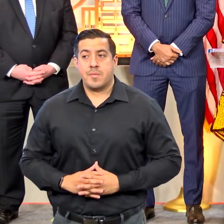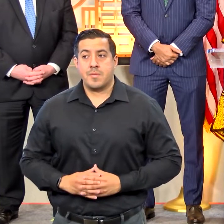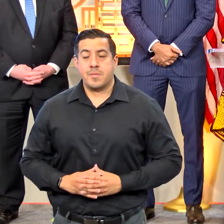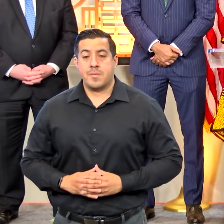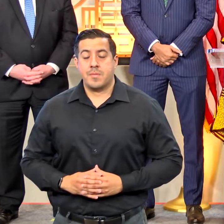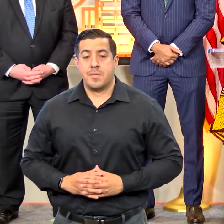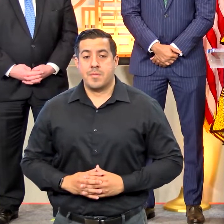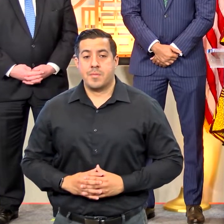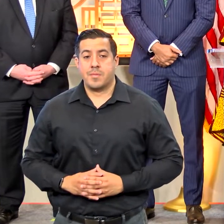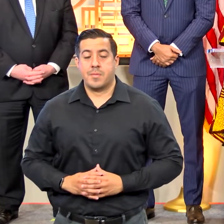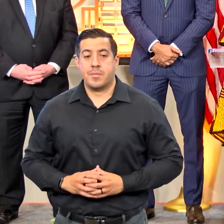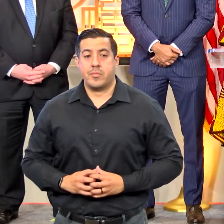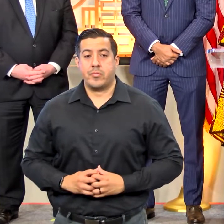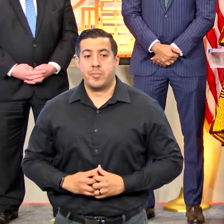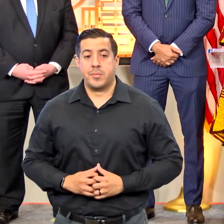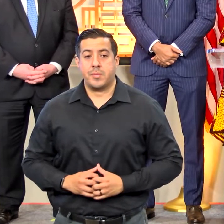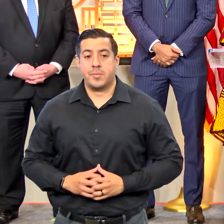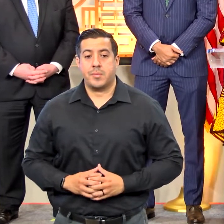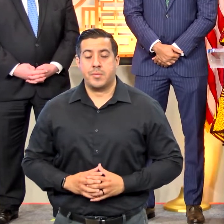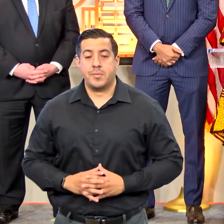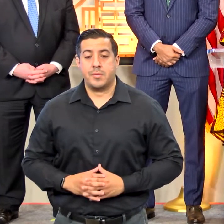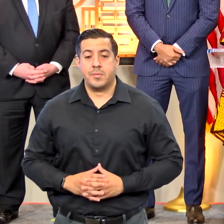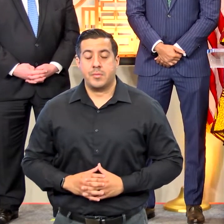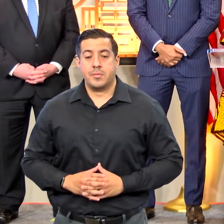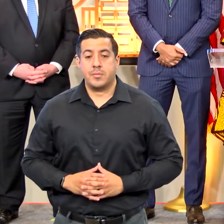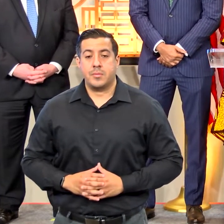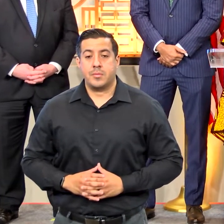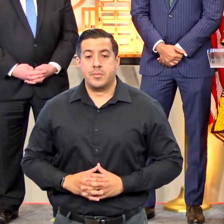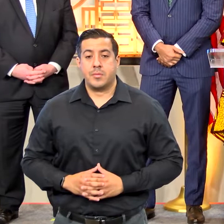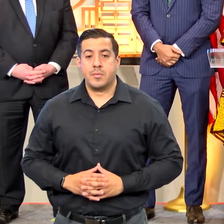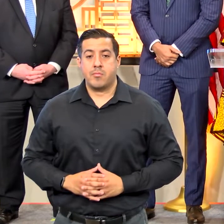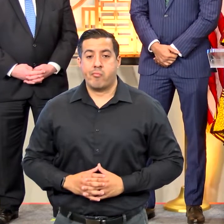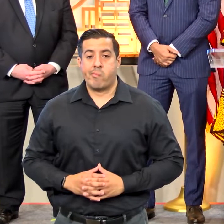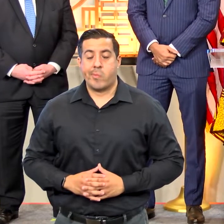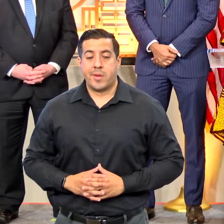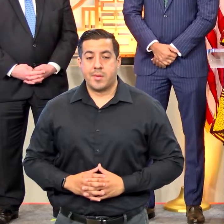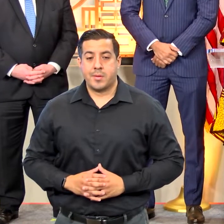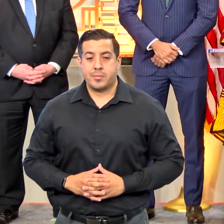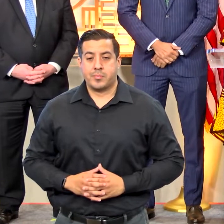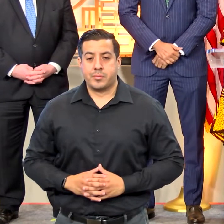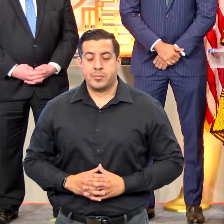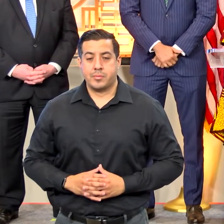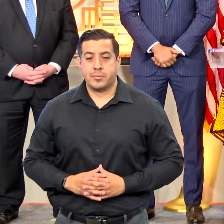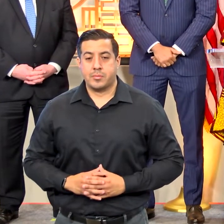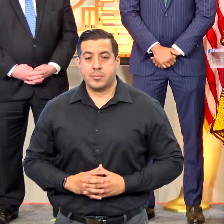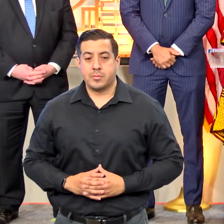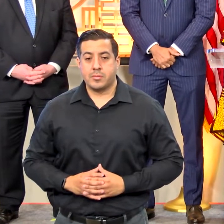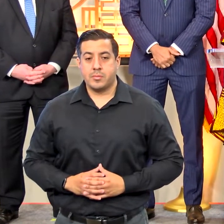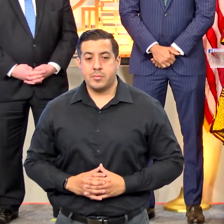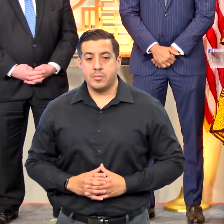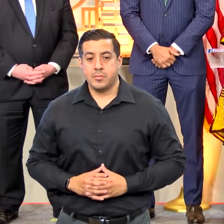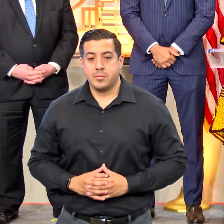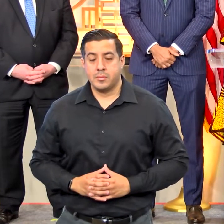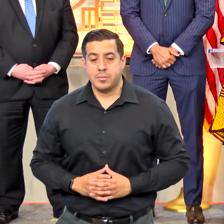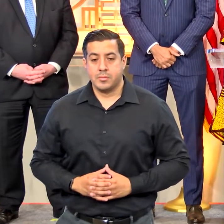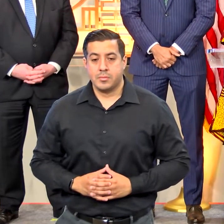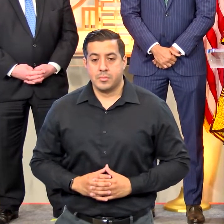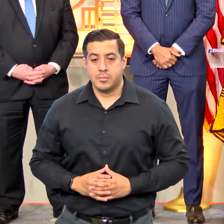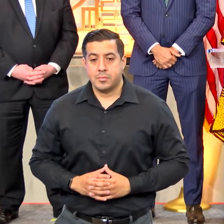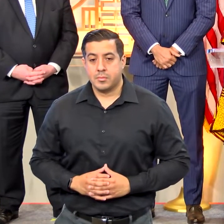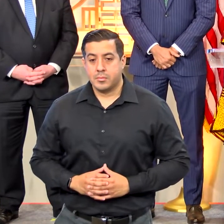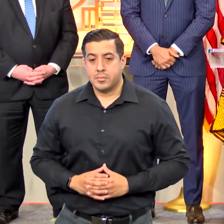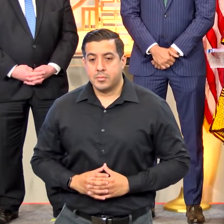este esfuerzo va a ofrecer vivienda y apoyo a 5,000 personas más, dándoles la oportunidad de participar de una